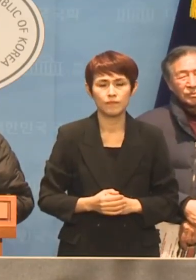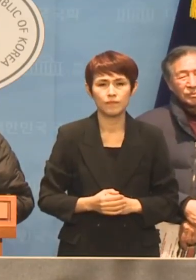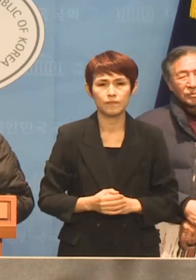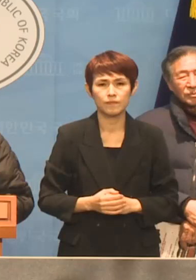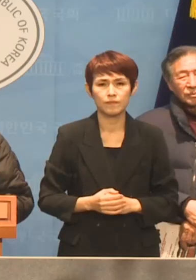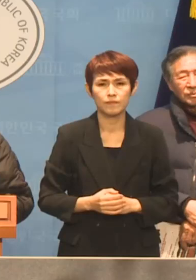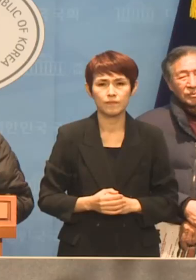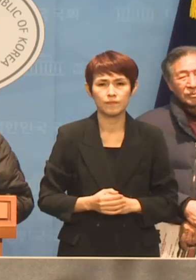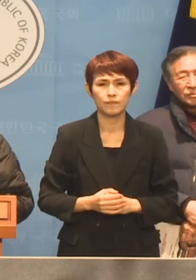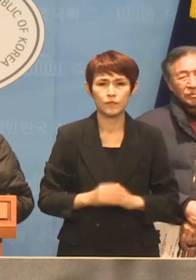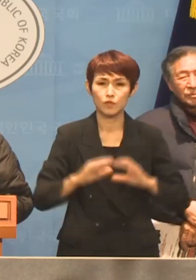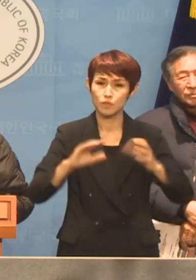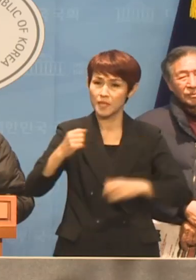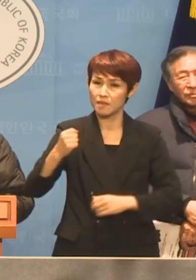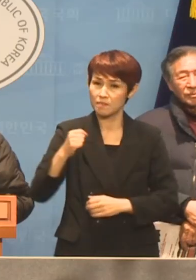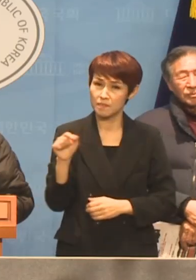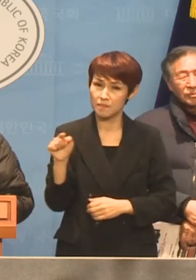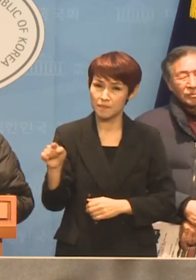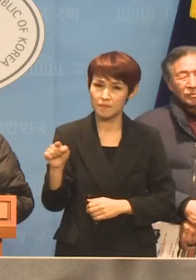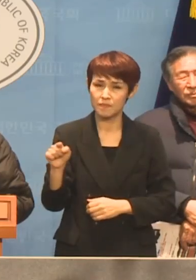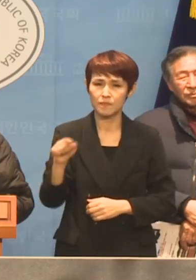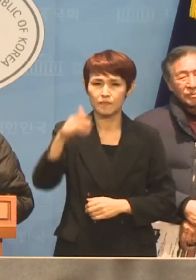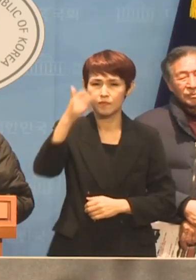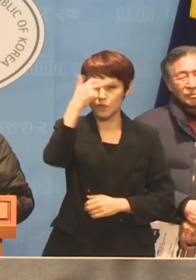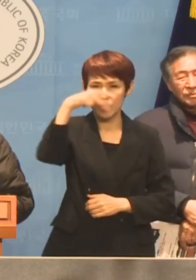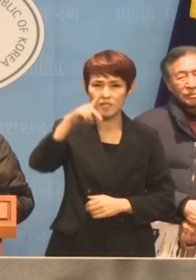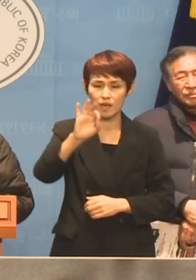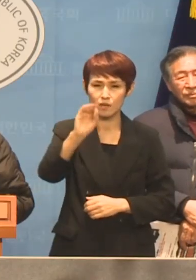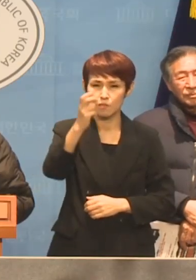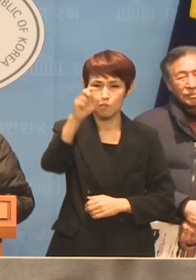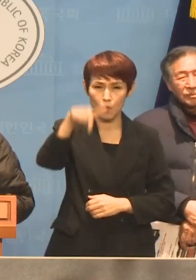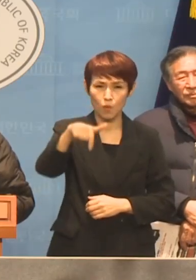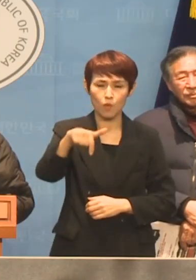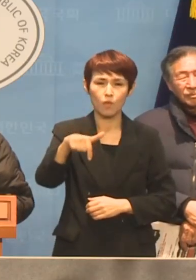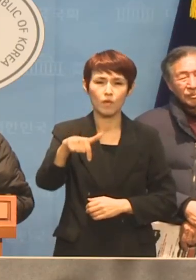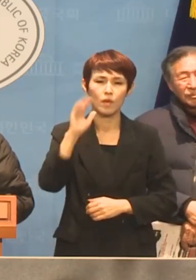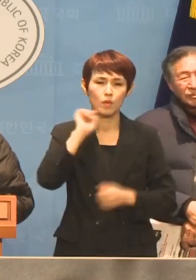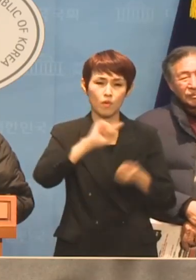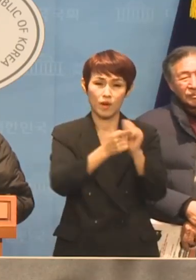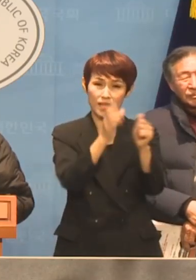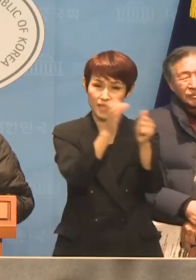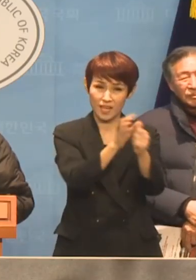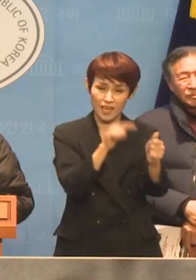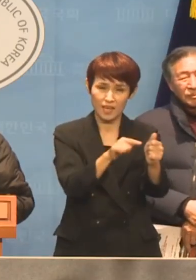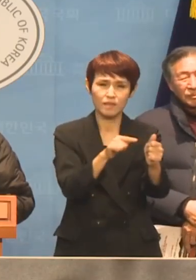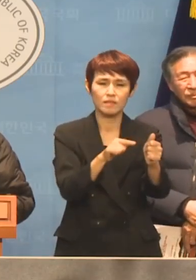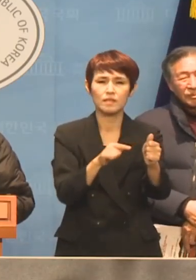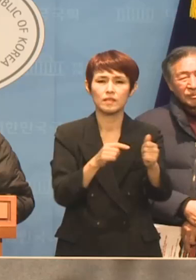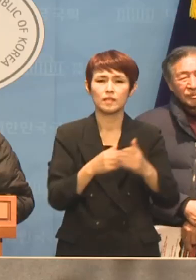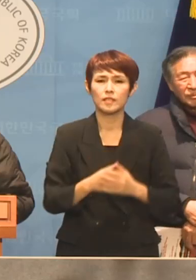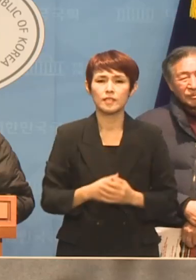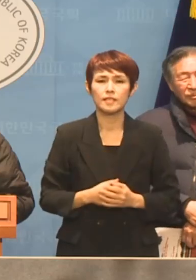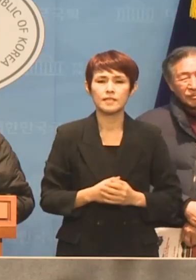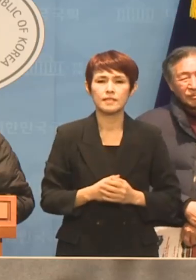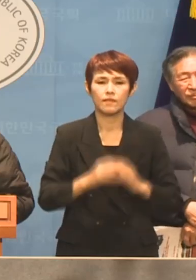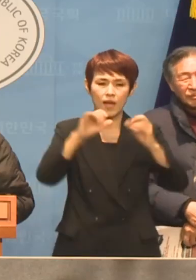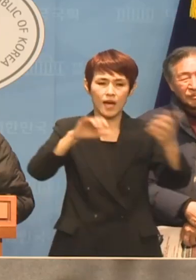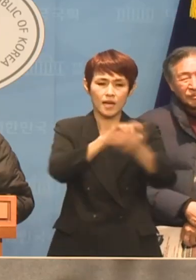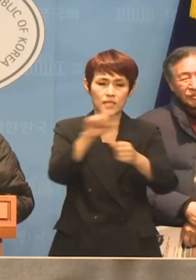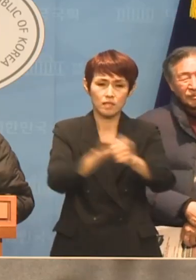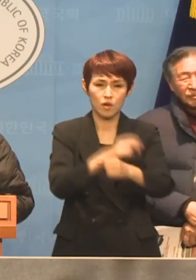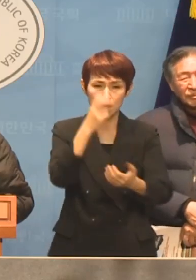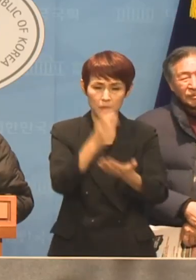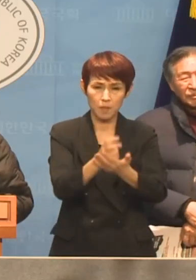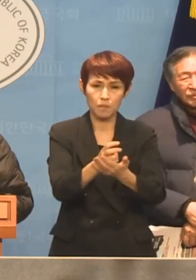지금도 국민의힘은 최상목 권한대행에게 두 번째 국회를 통과한 내란 특검법에